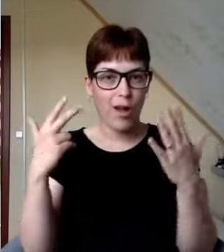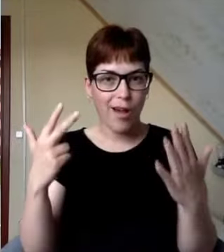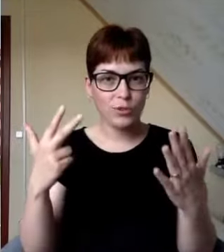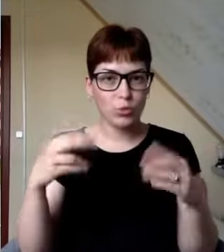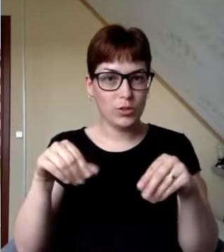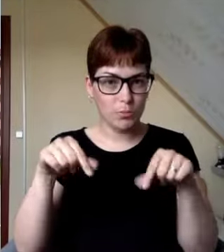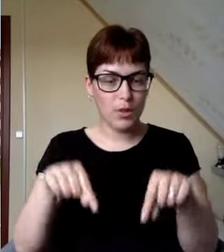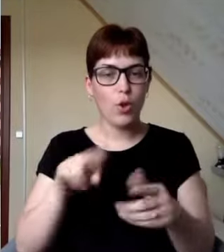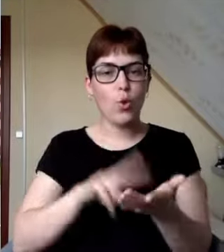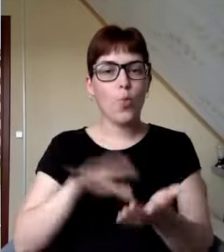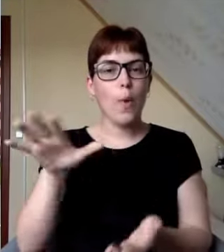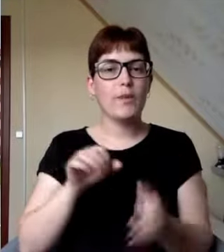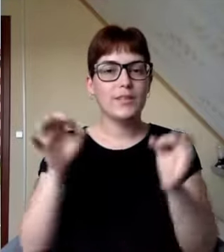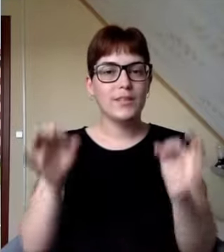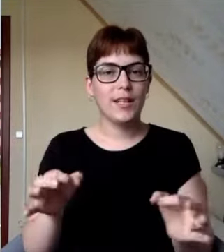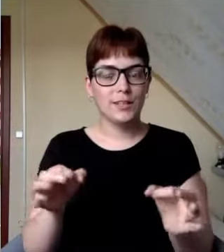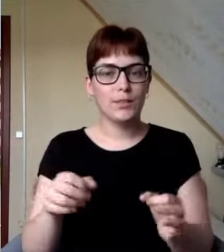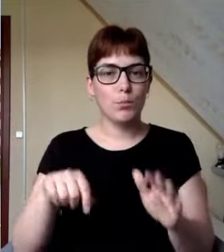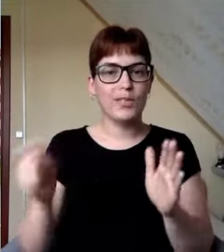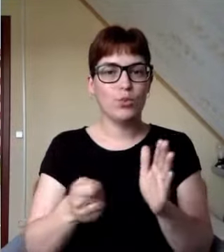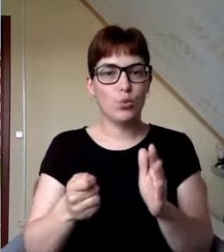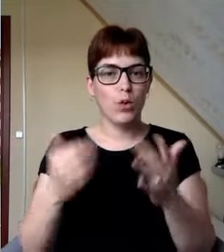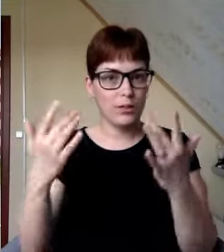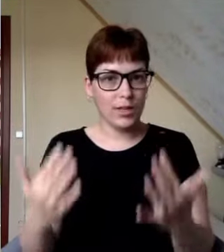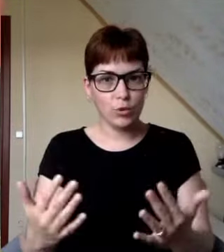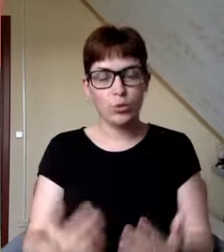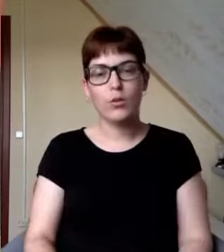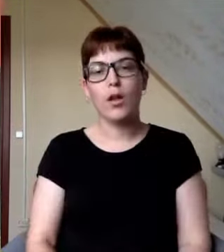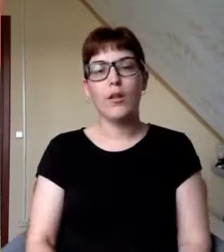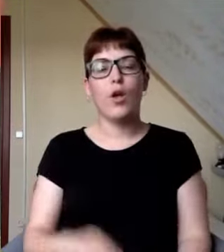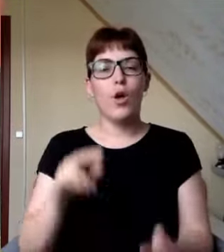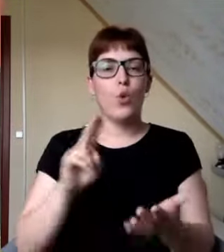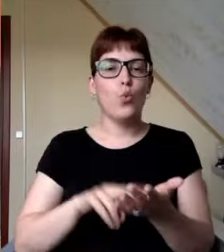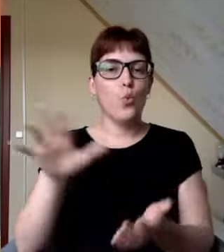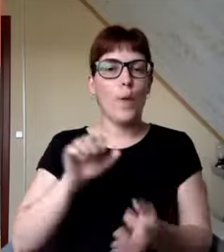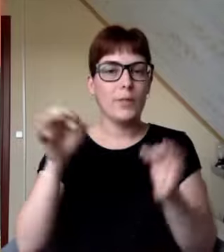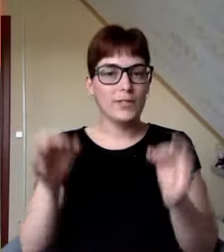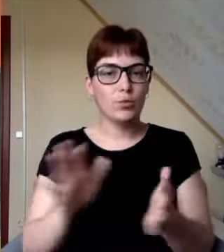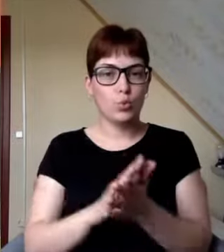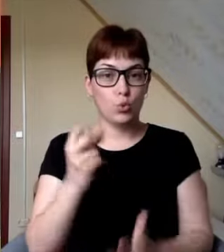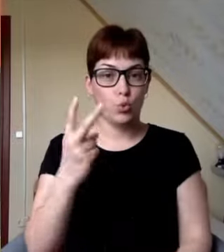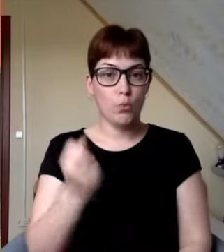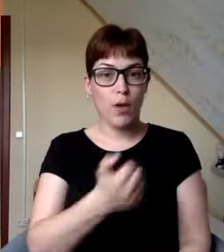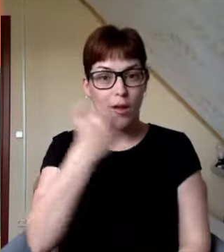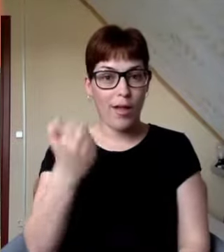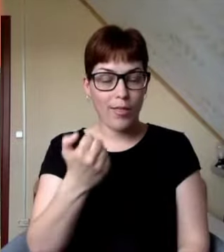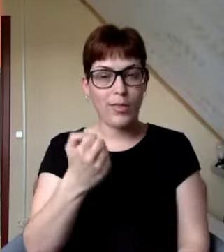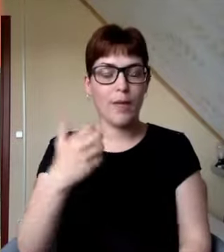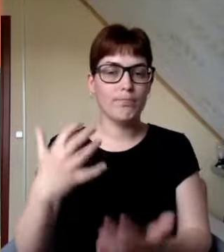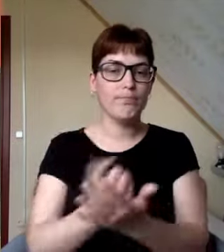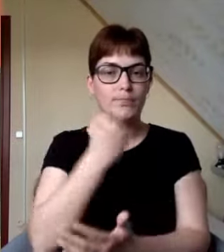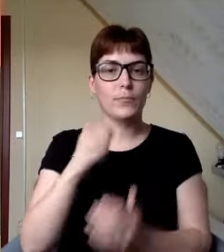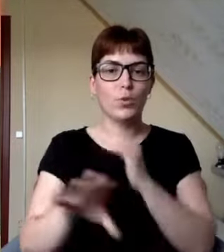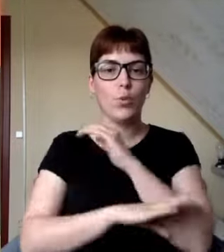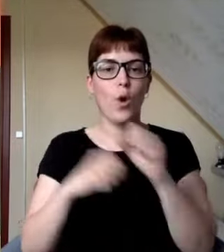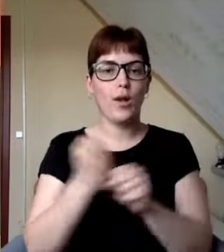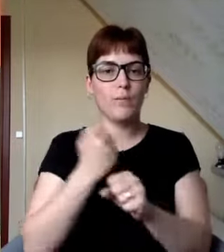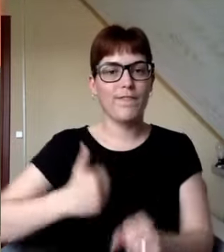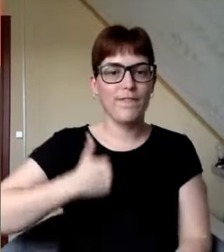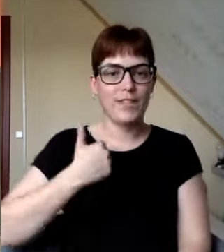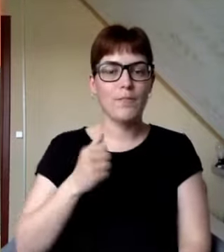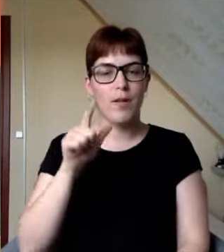nomastiesību izsolas rezultāti. Nomastiesības uz 12 gadiem ir iegūjis kokapstrādes uzņēmums C.A